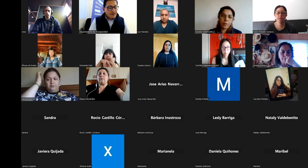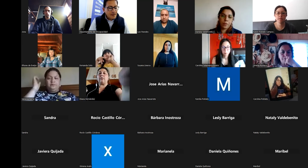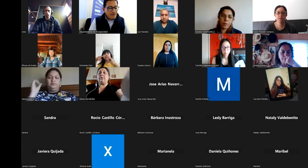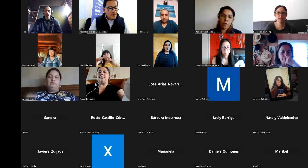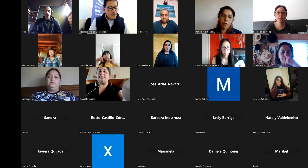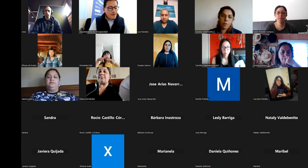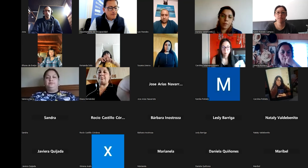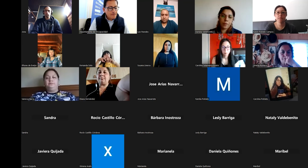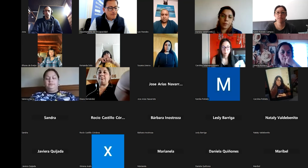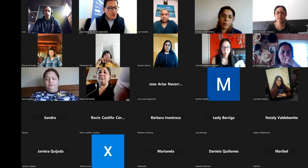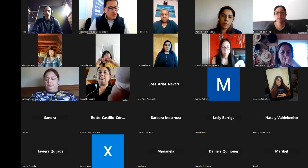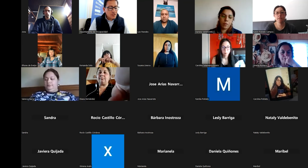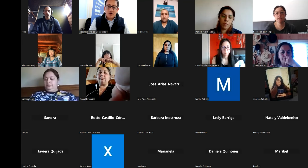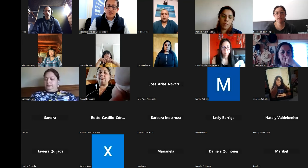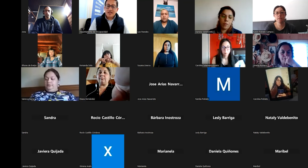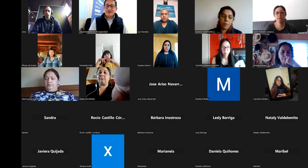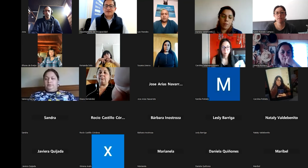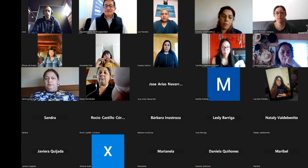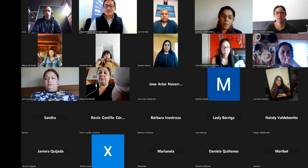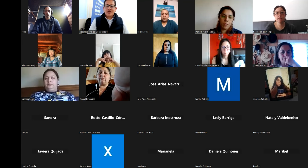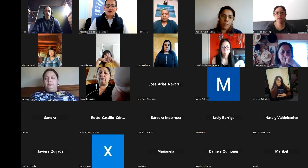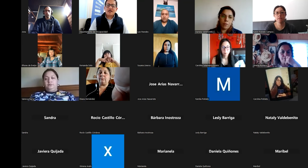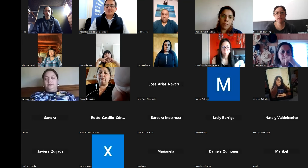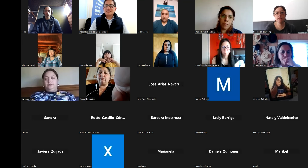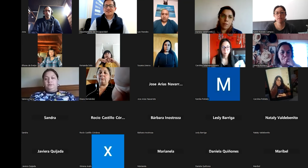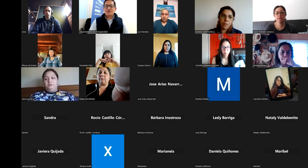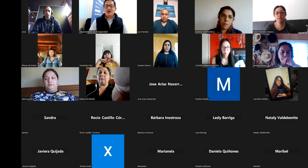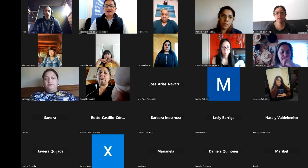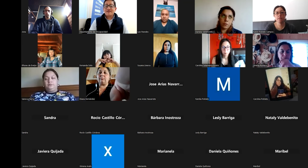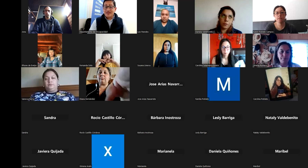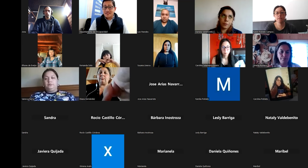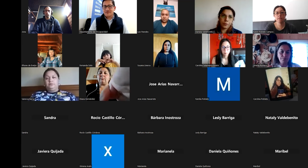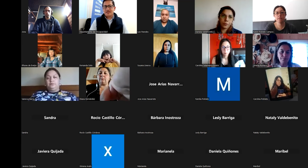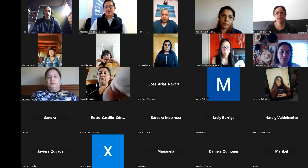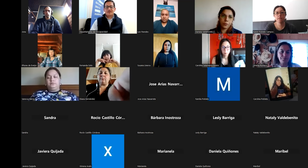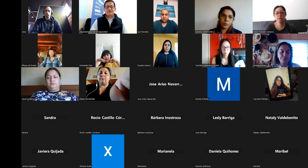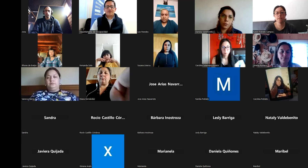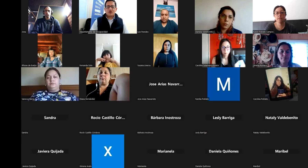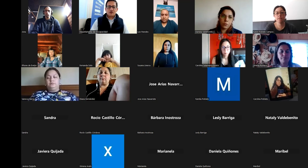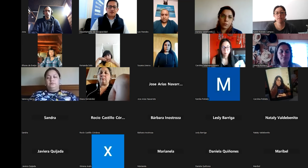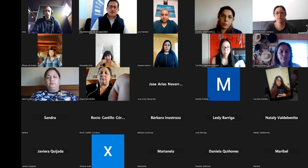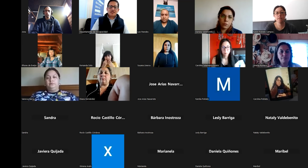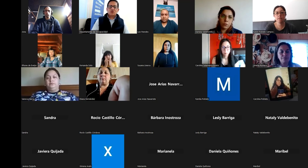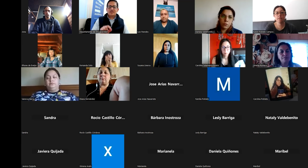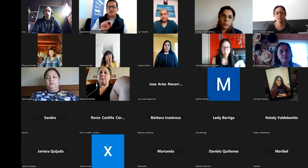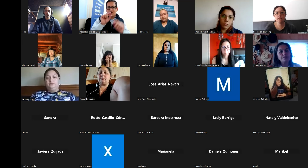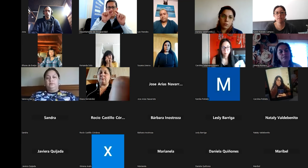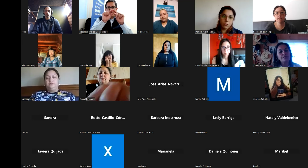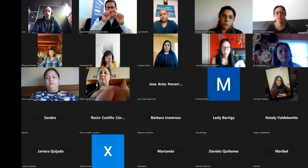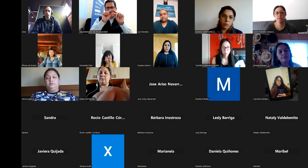Ya. Con eso tenemos los días de la semana. Ahora, si quisiéramos hablar del fin de semana, fíjense, tal como decíamos que un calendario